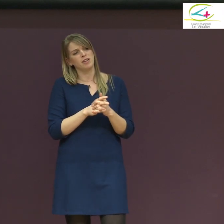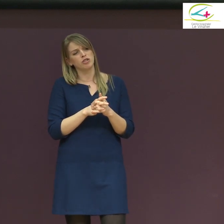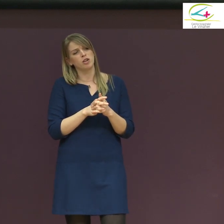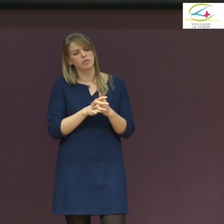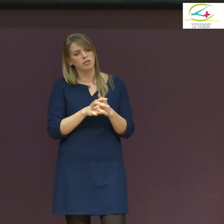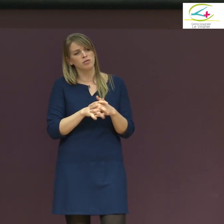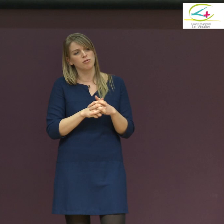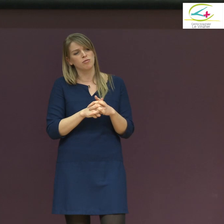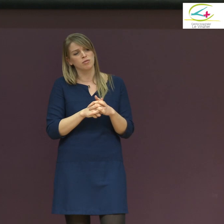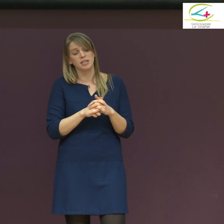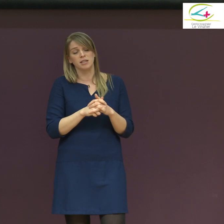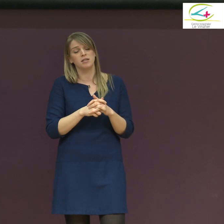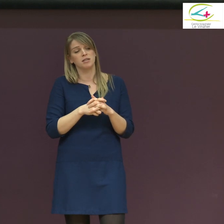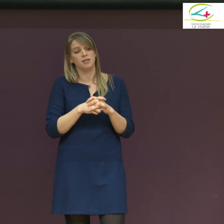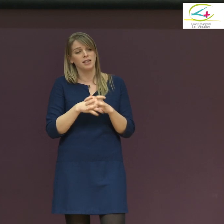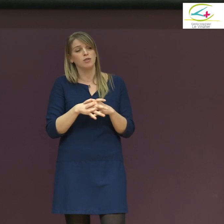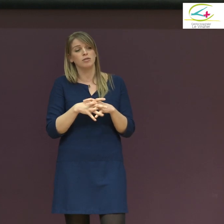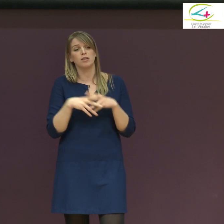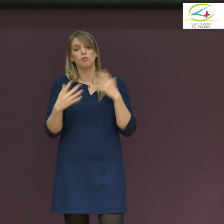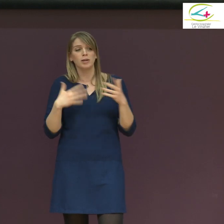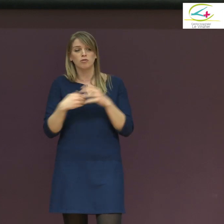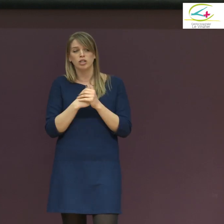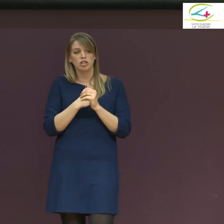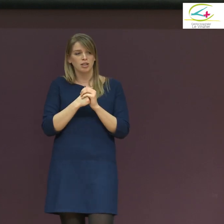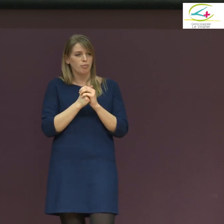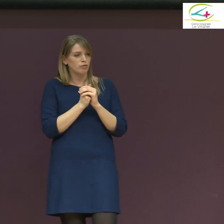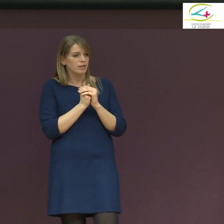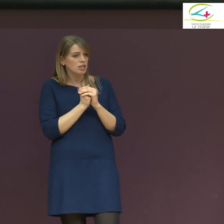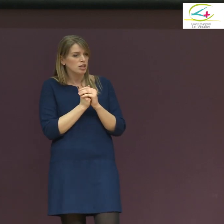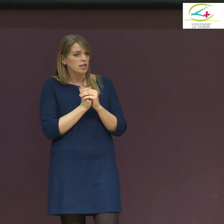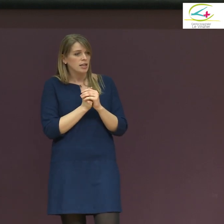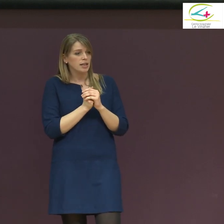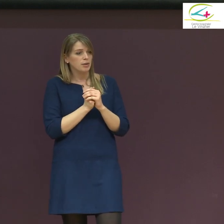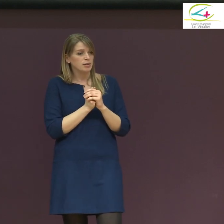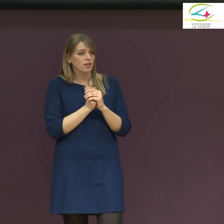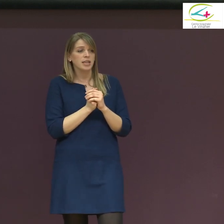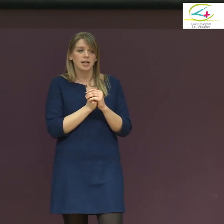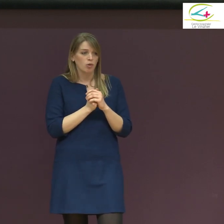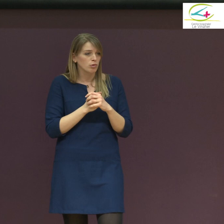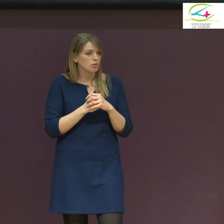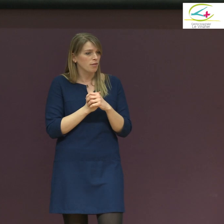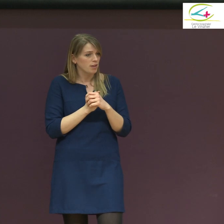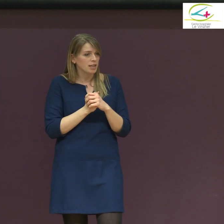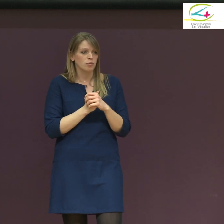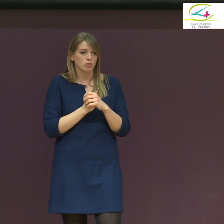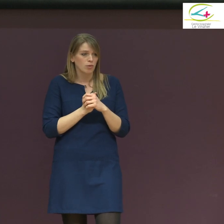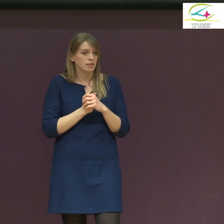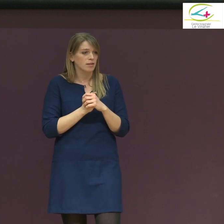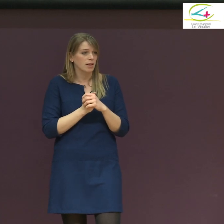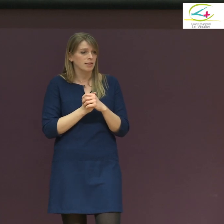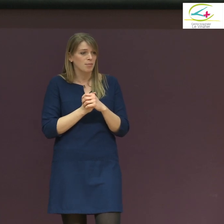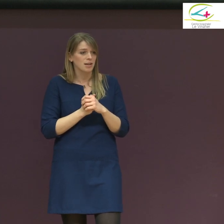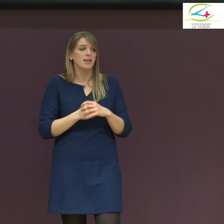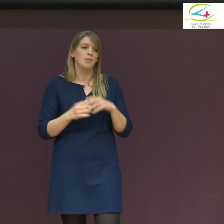je m'interroge les conséquences qui viennent de cette non-prise en charge dès le plus jeune âge. Et c'est vrai qu'il y a de la promotion à faire, il y a du soin,